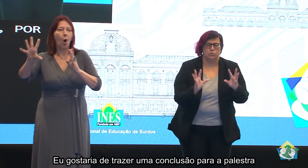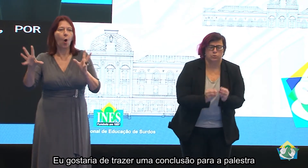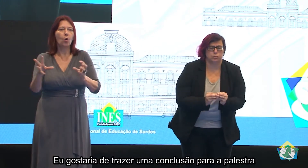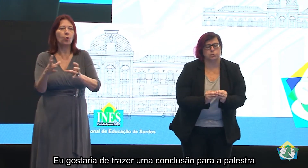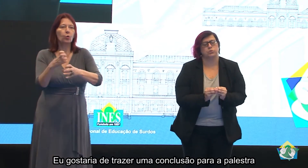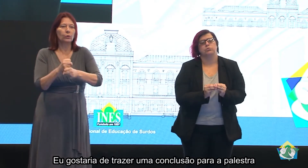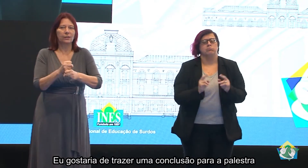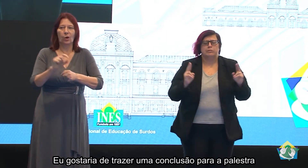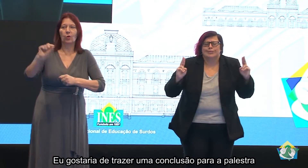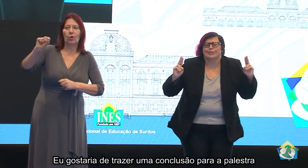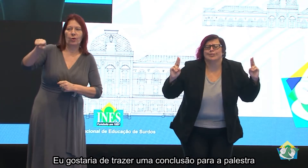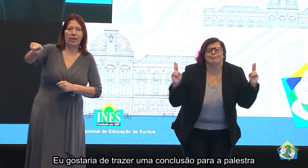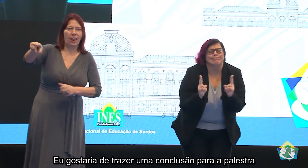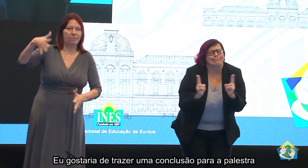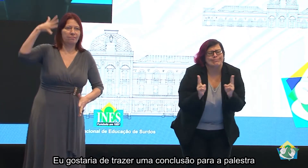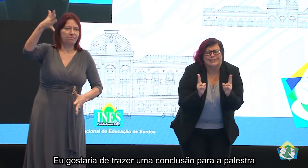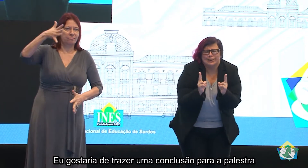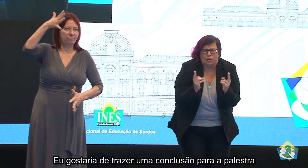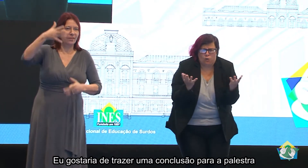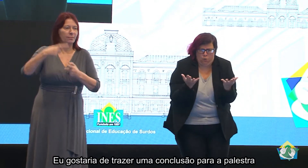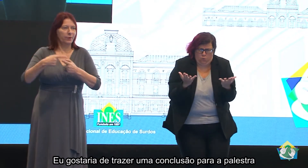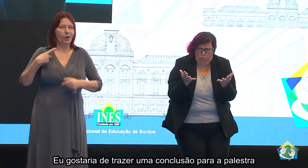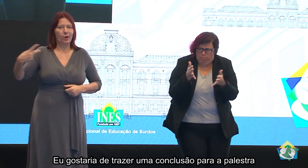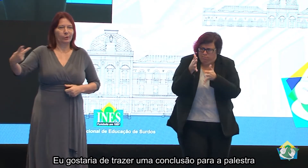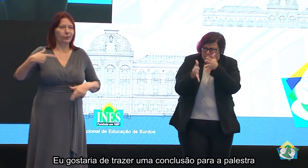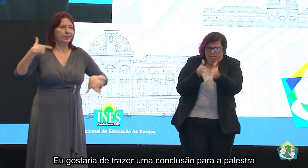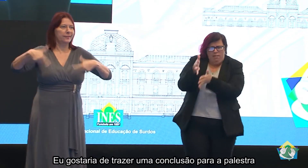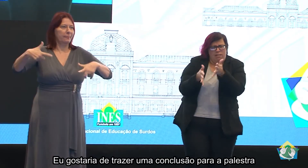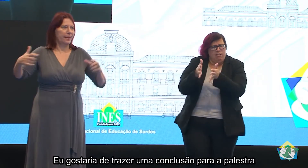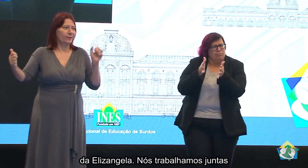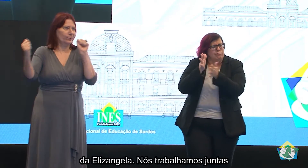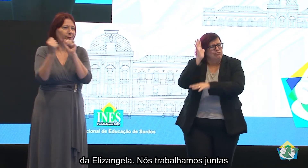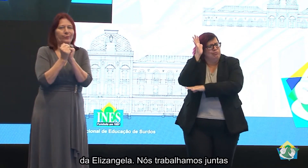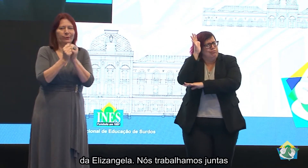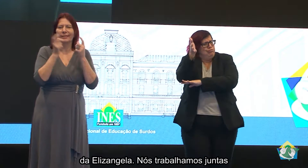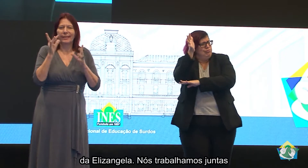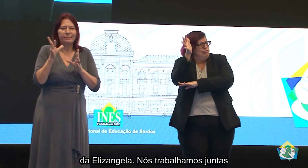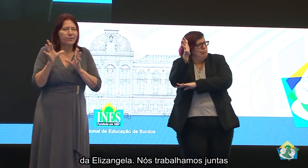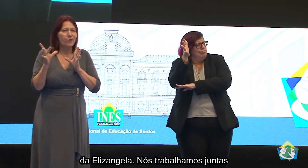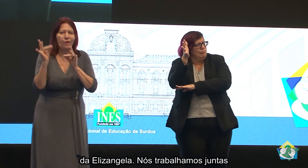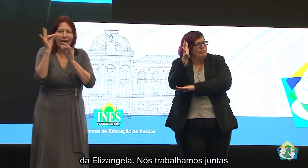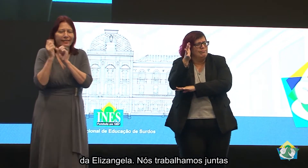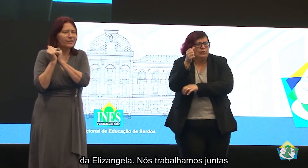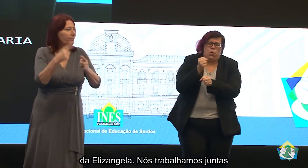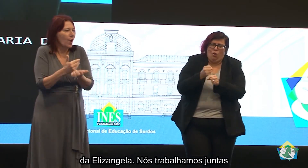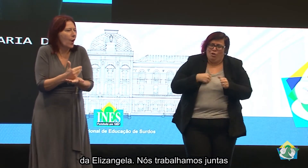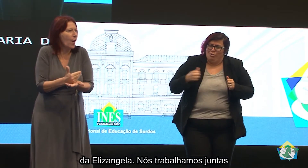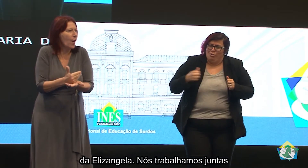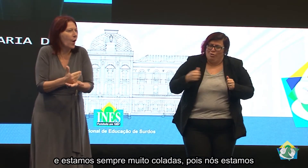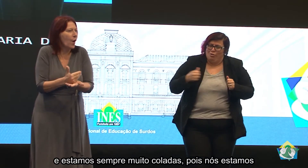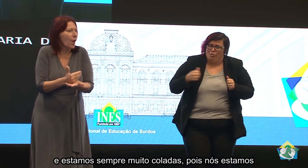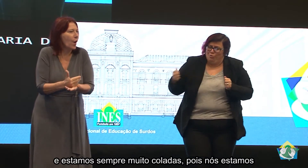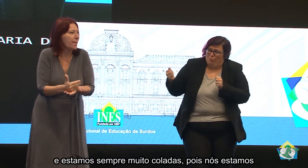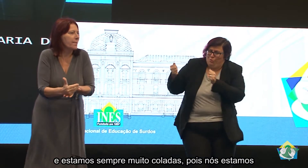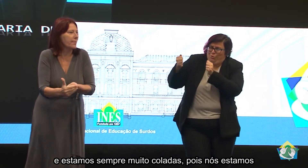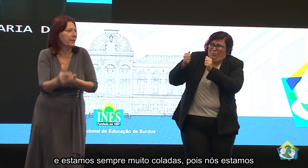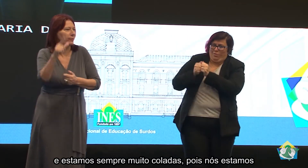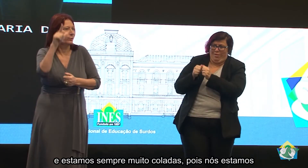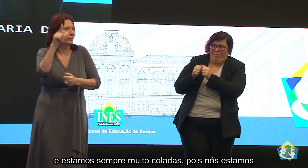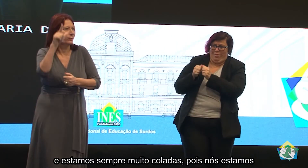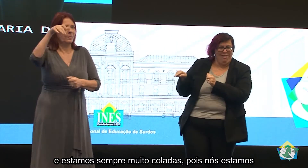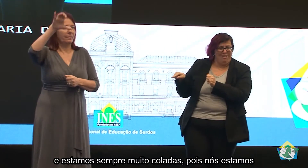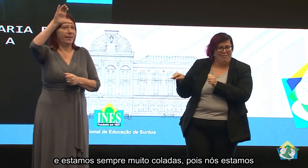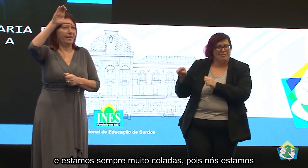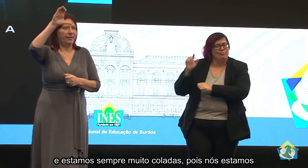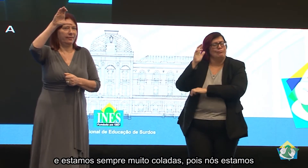eu gostaria de trazer uma conclusão para a palestra da Elisângela. Nós trabalhamos juntas e estamos sempre